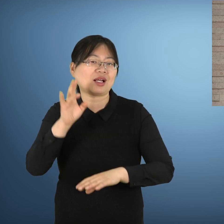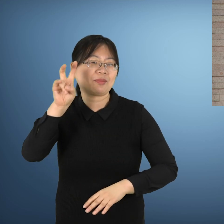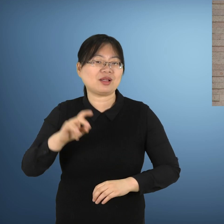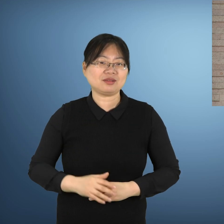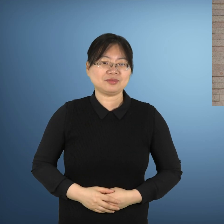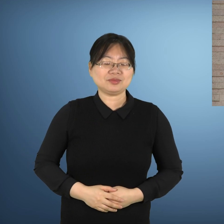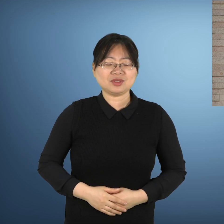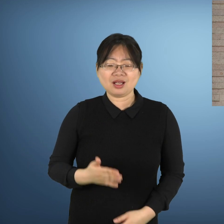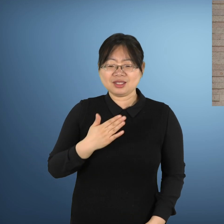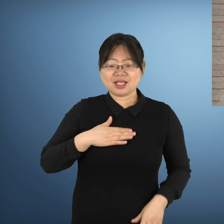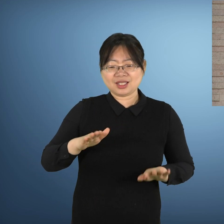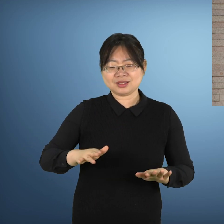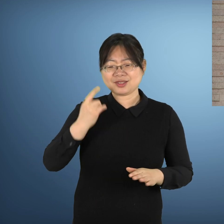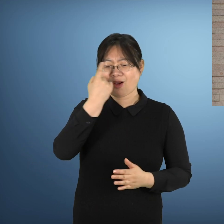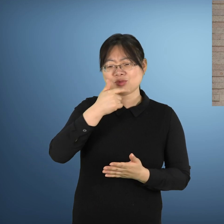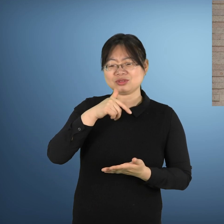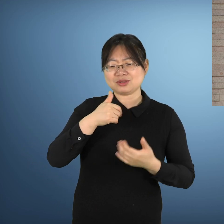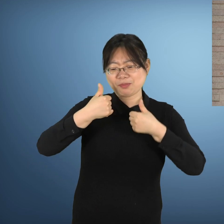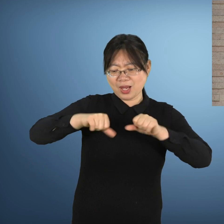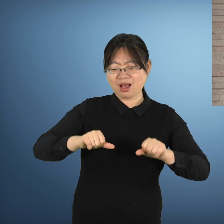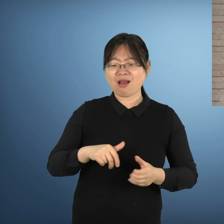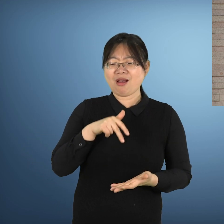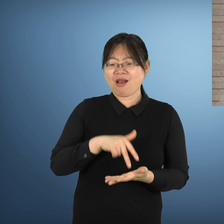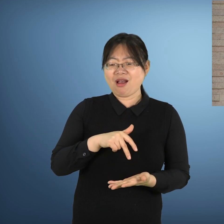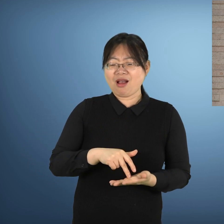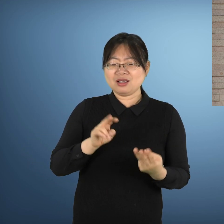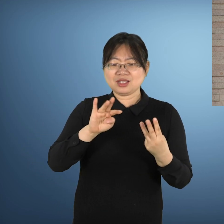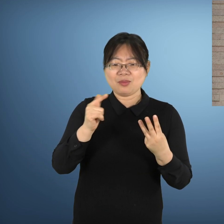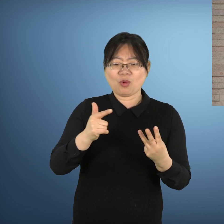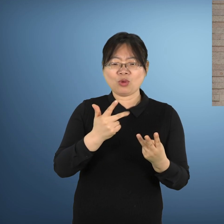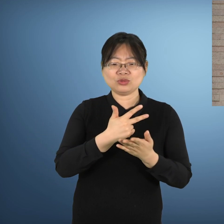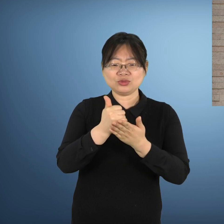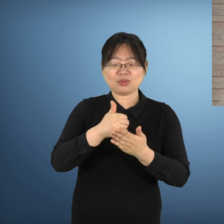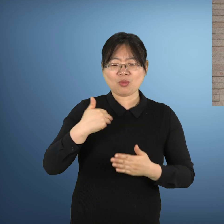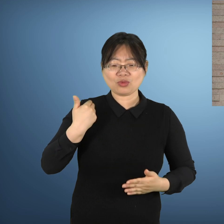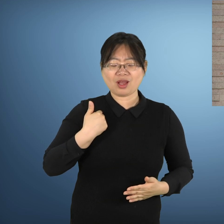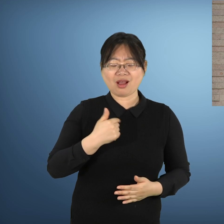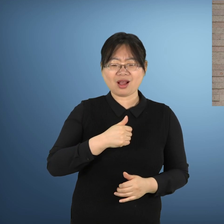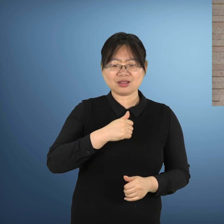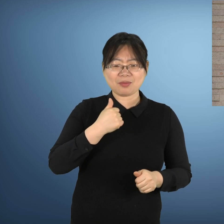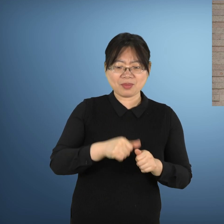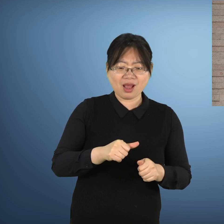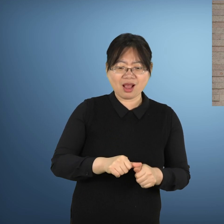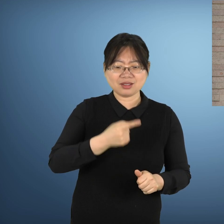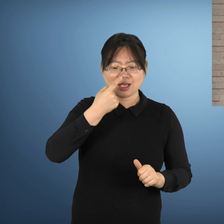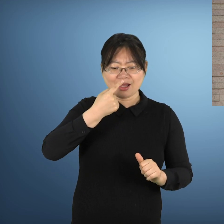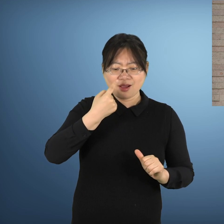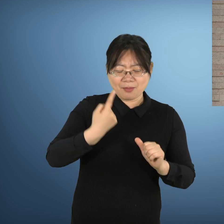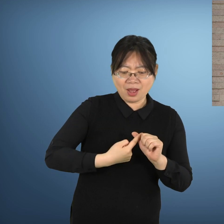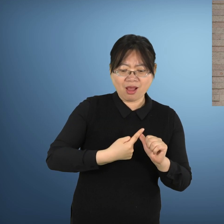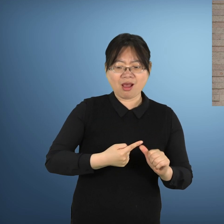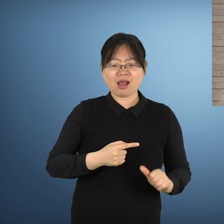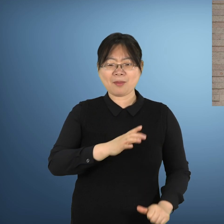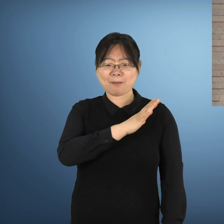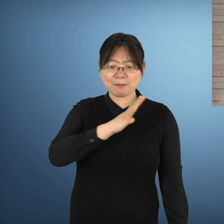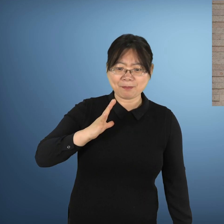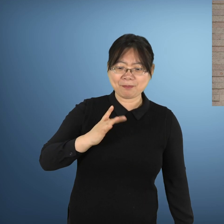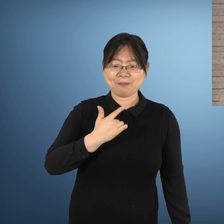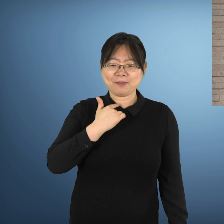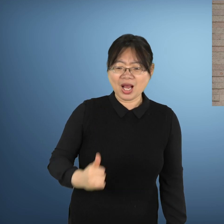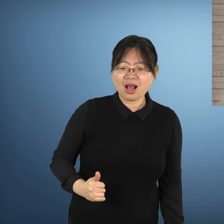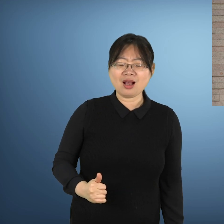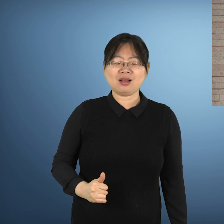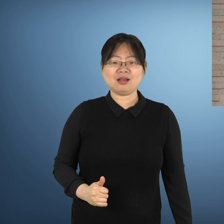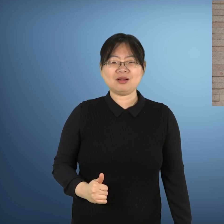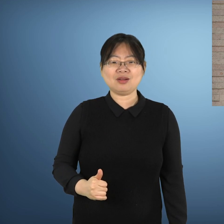체면에 그렇게 3번씩이나 주님 모른다고 저주하고 욕하고 배반했던 사람인데